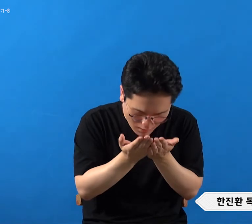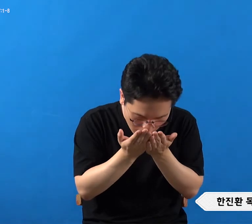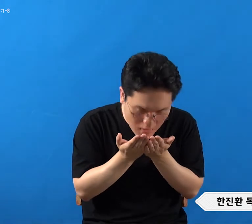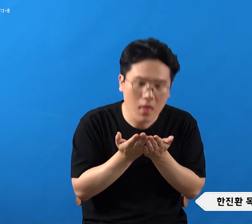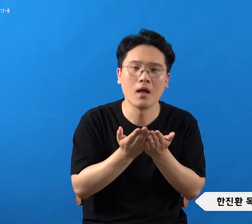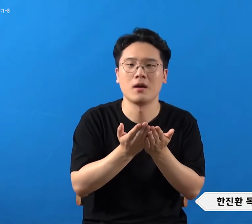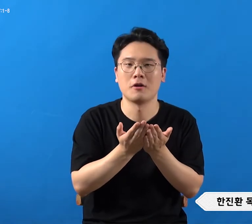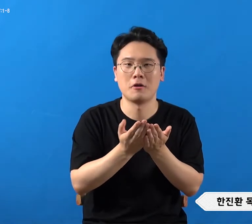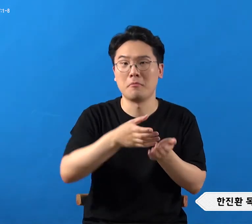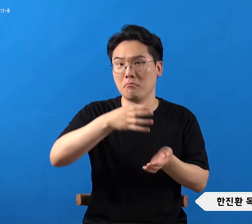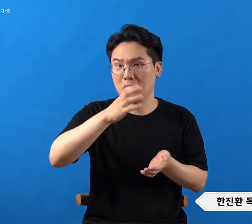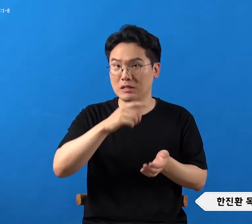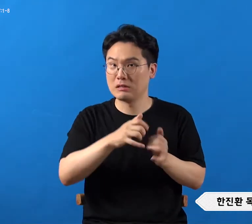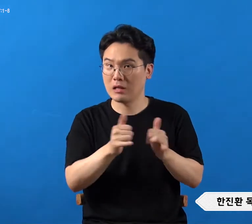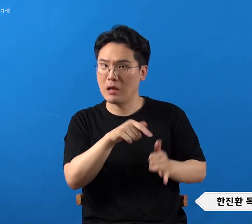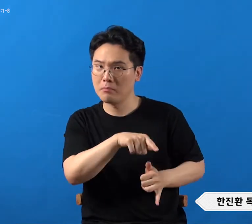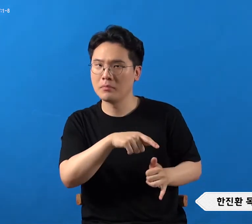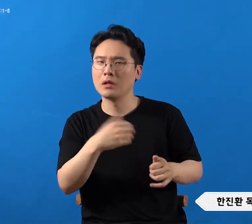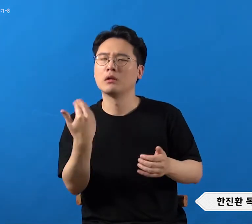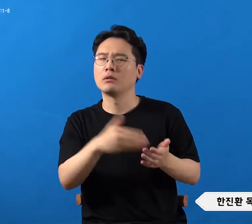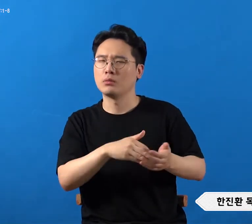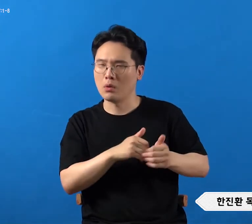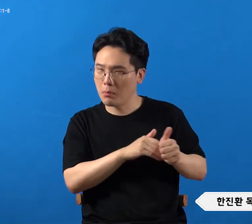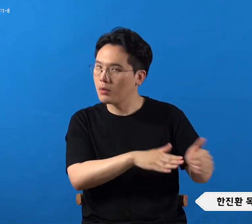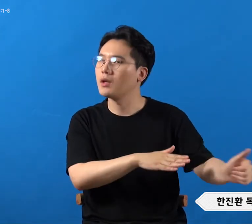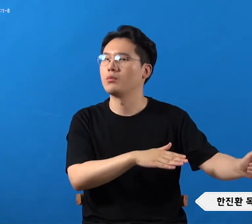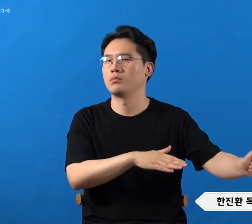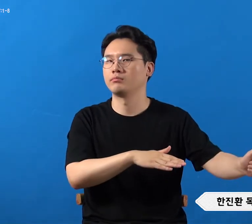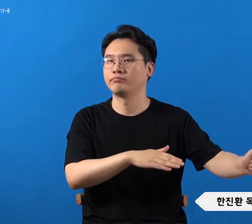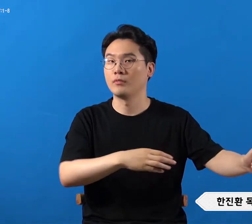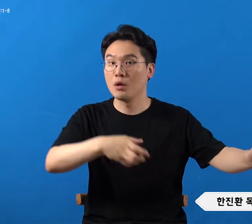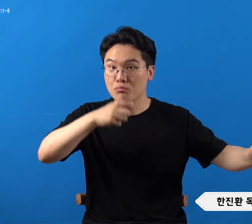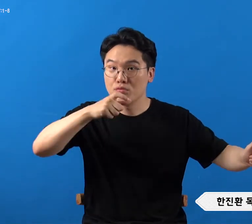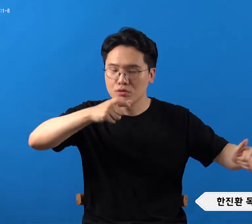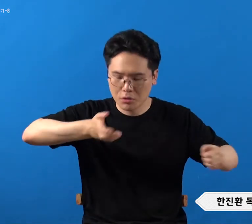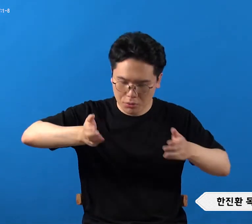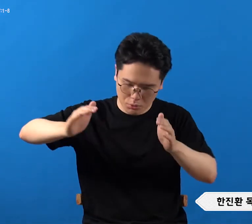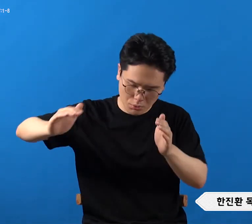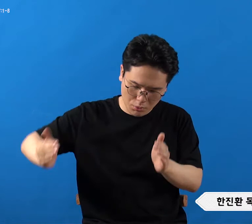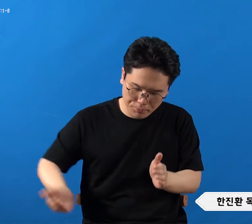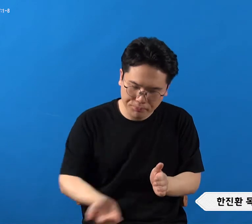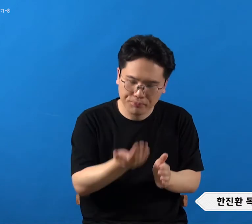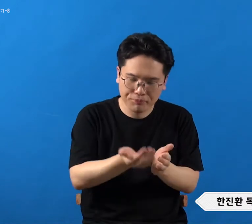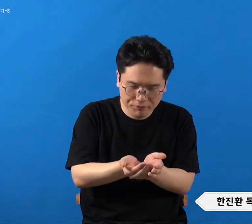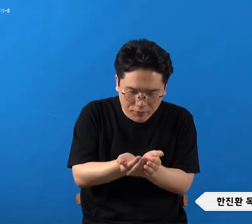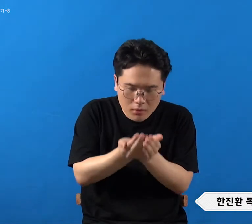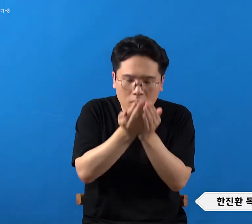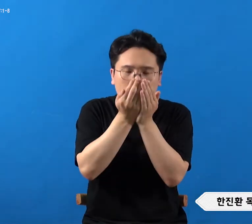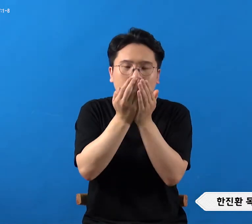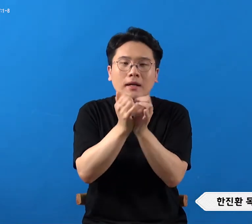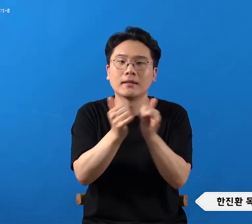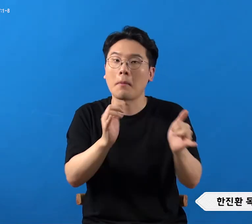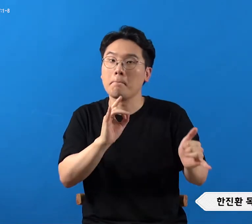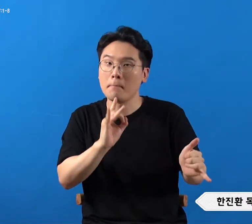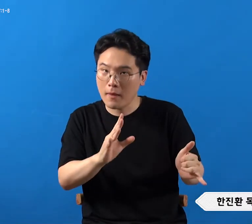그 사람들은 다 돌려보내고 물을 손으로 떠서 마시는 사람만 남겨두라